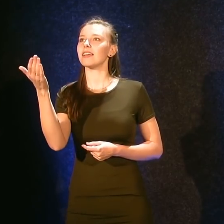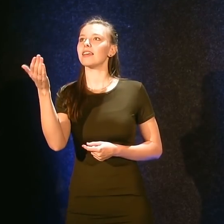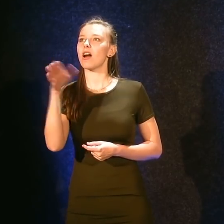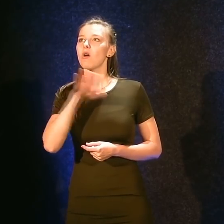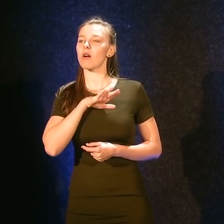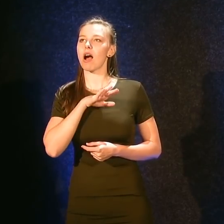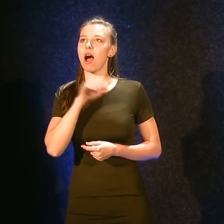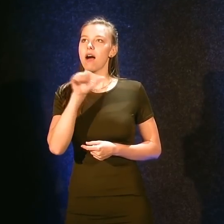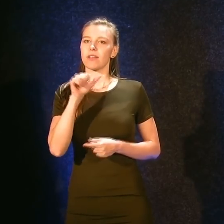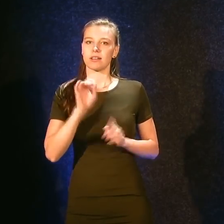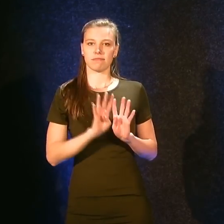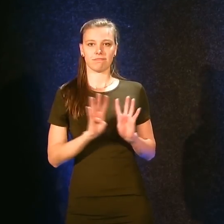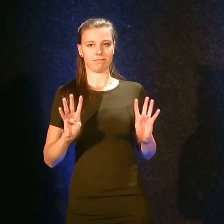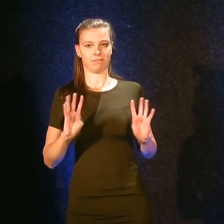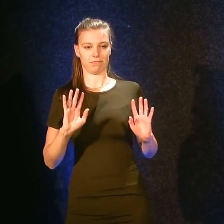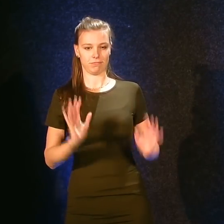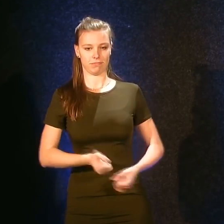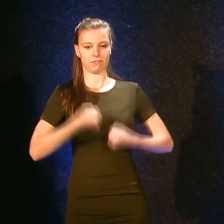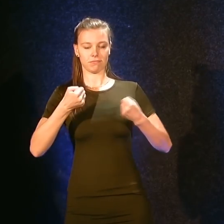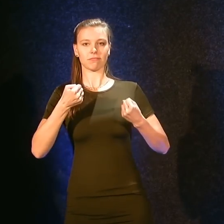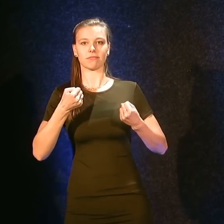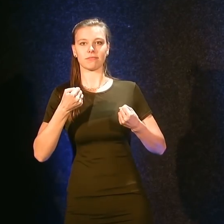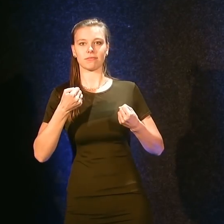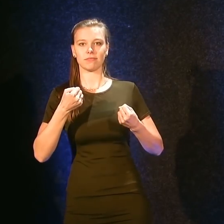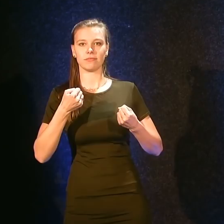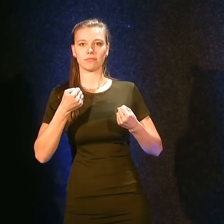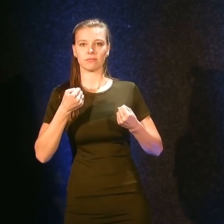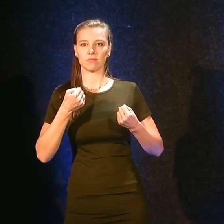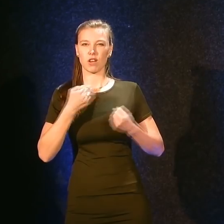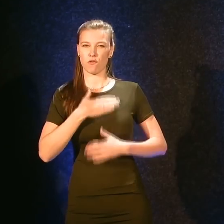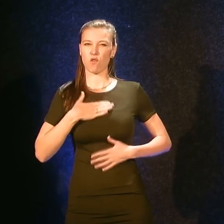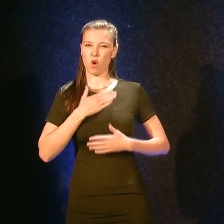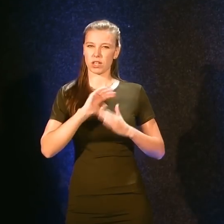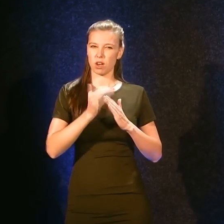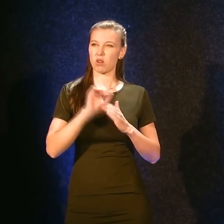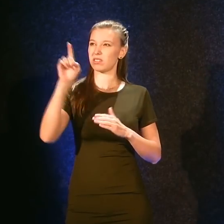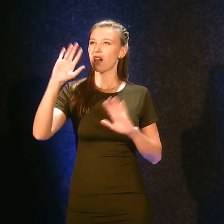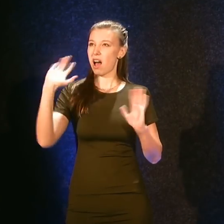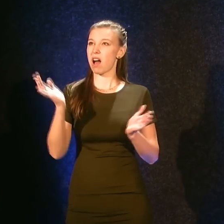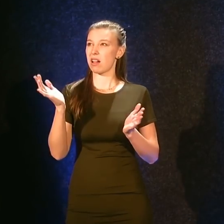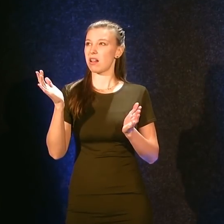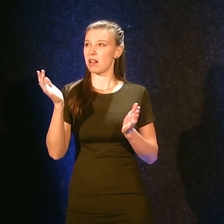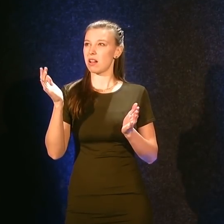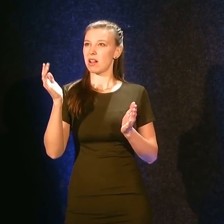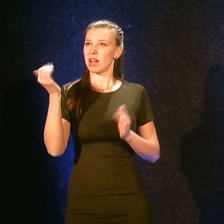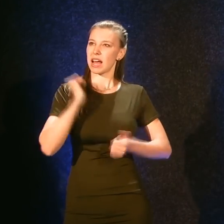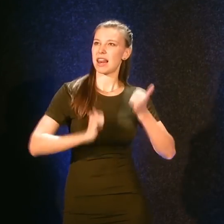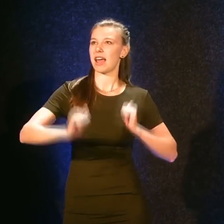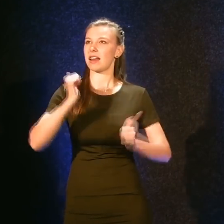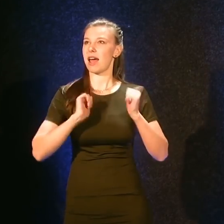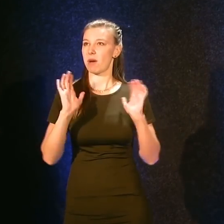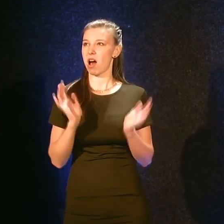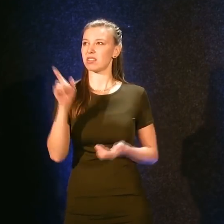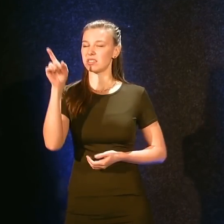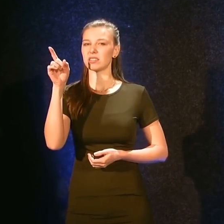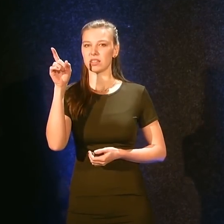anderen kan staan. Weet je je getroost door het feit dat hij je is voorgegaan? En drie, als we dan in die situatie